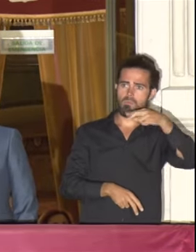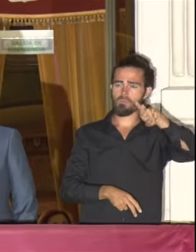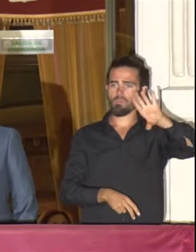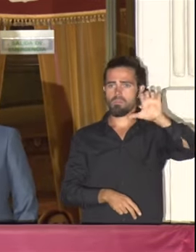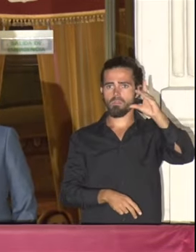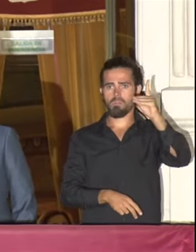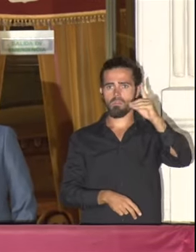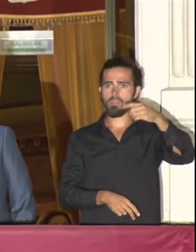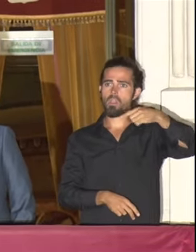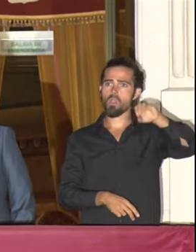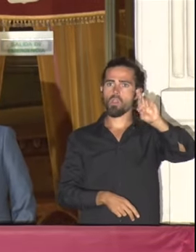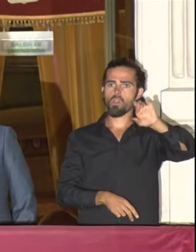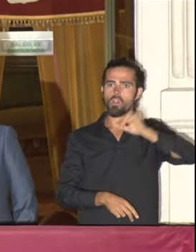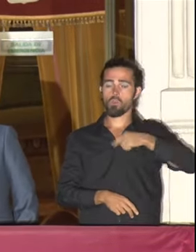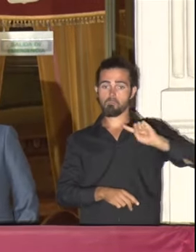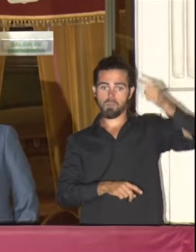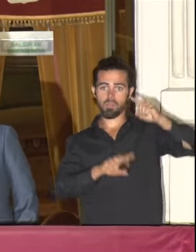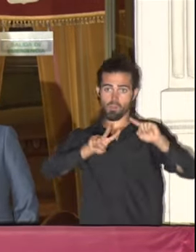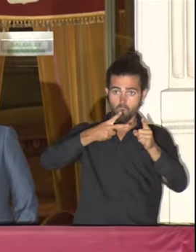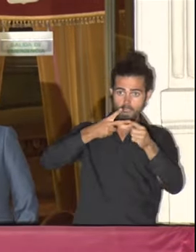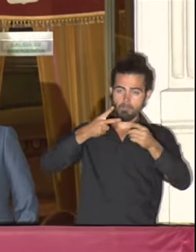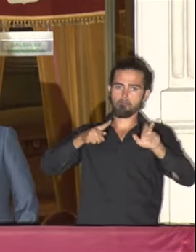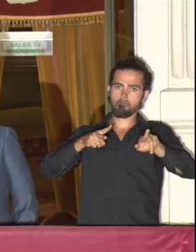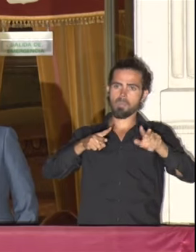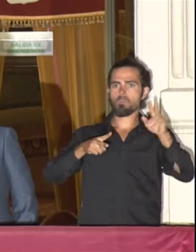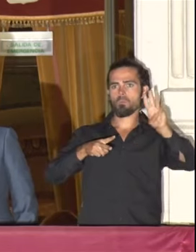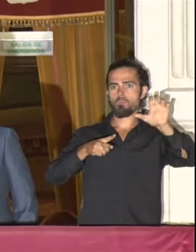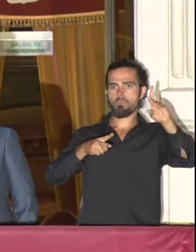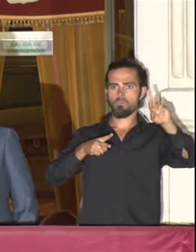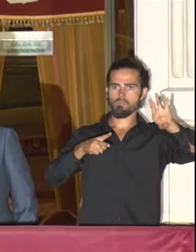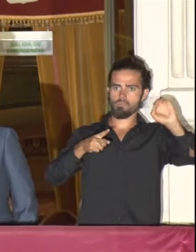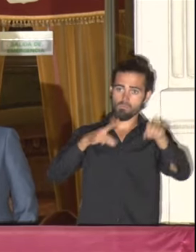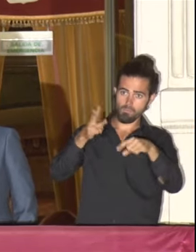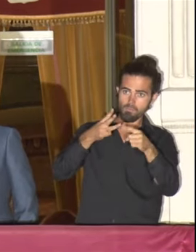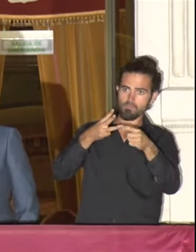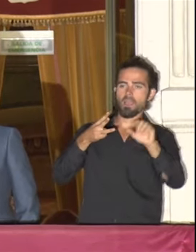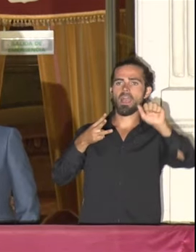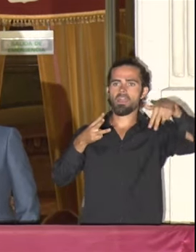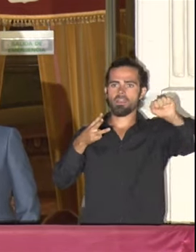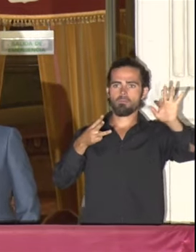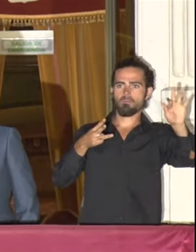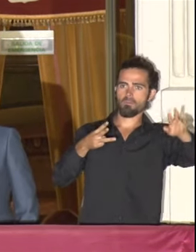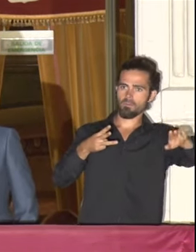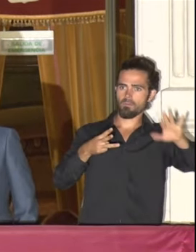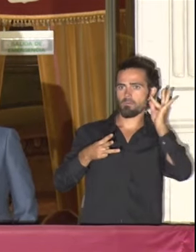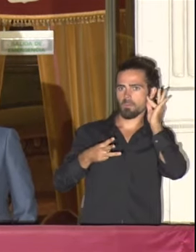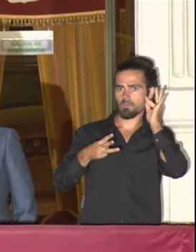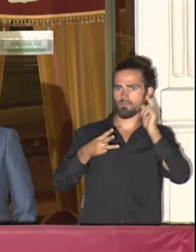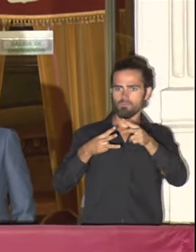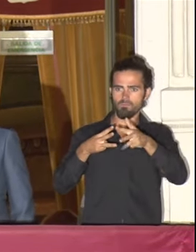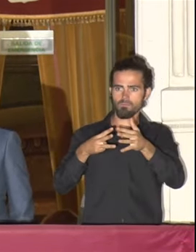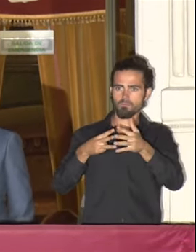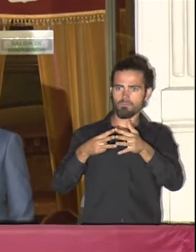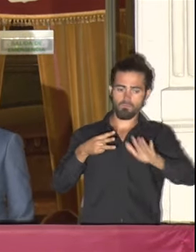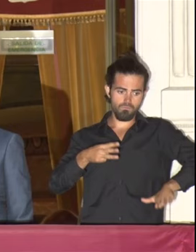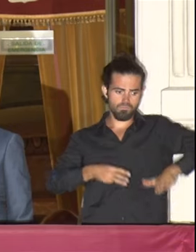y después mi hermana Ana. La verdad es que mientras crecíamos, nuestro padre iba poniendo los cimientos de lo que